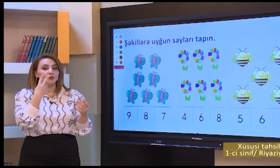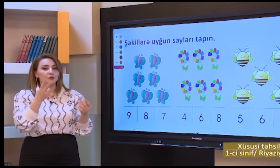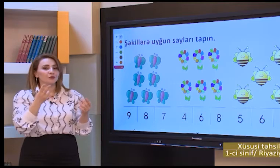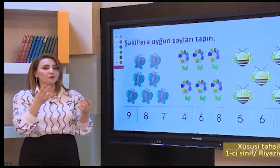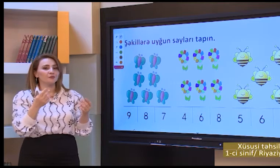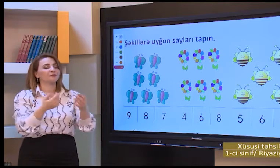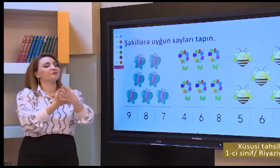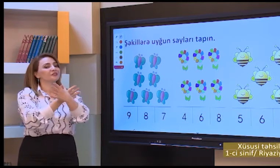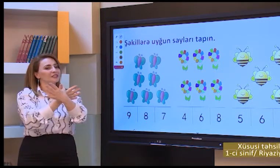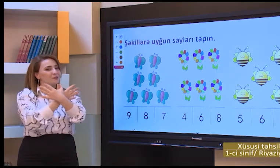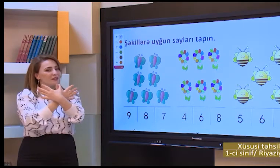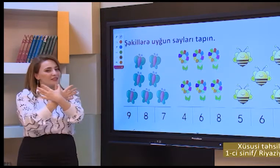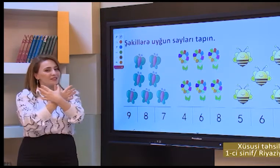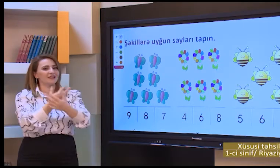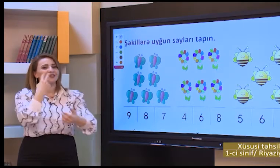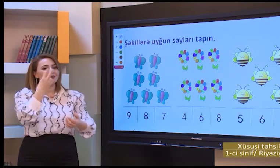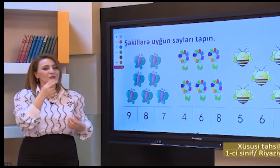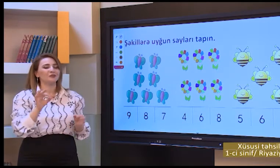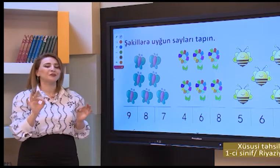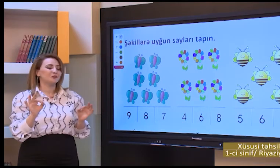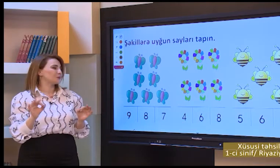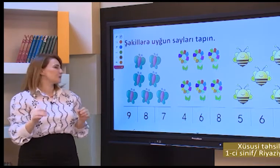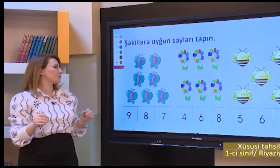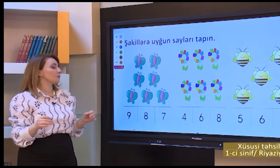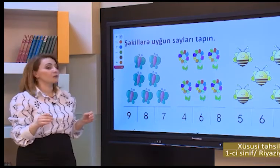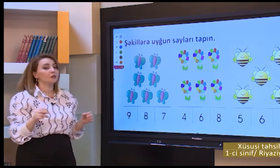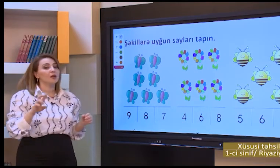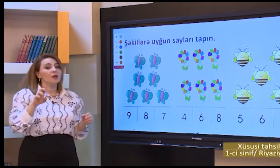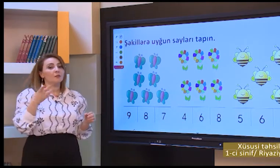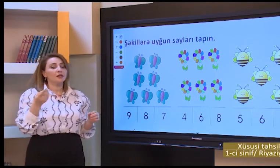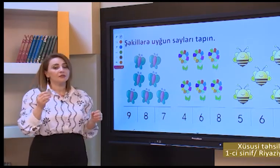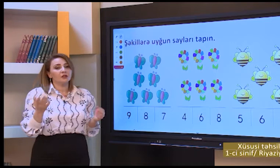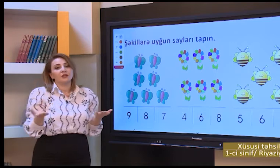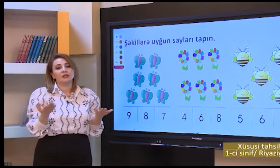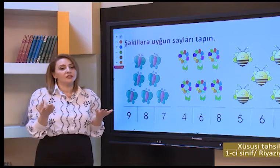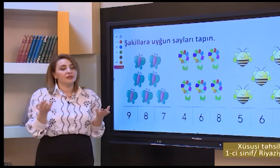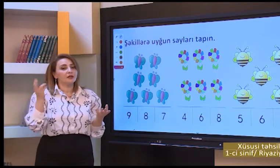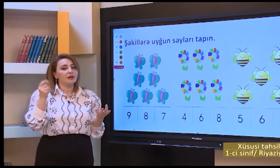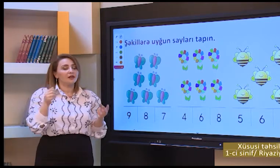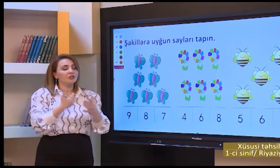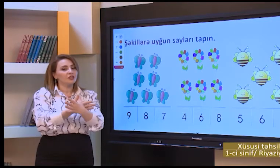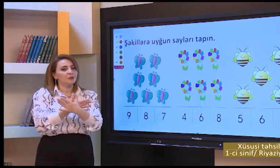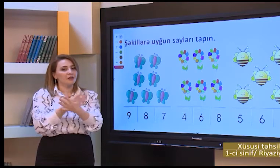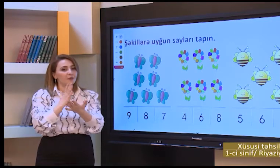görürük? Kəpənəklər görürük, düzdür. Bəs neçə dənə kəpənəyimiz